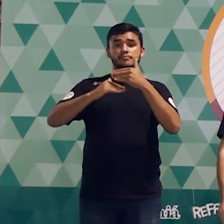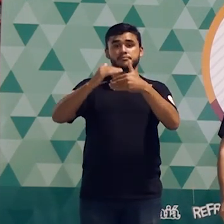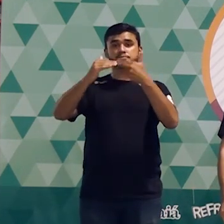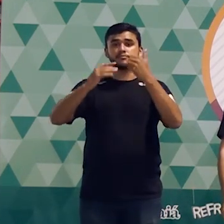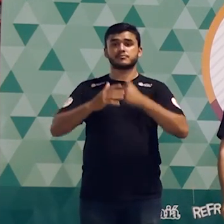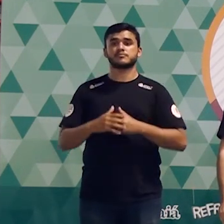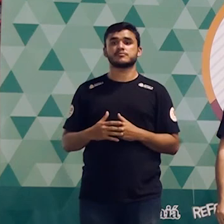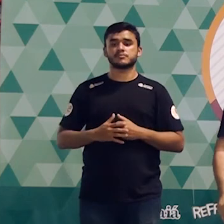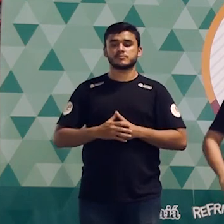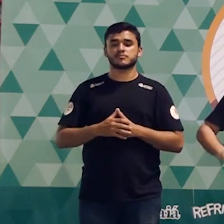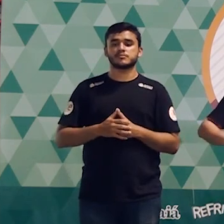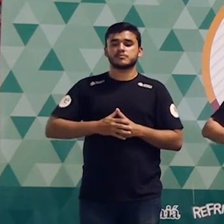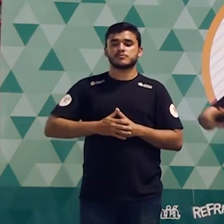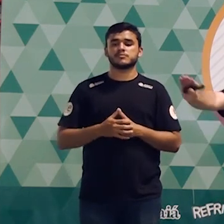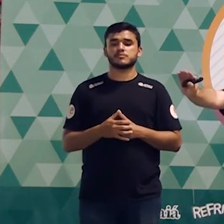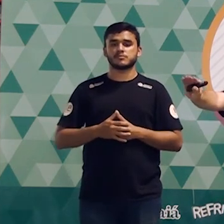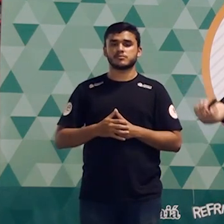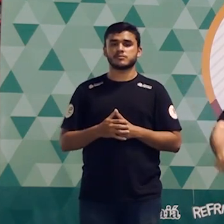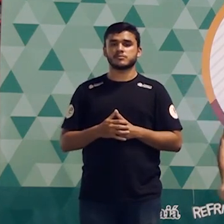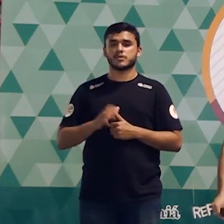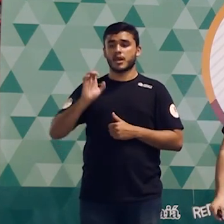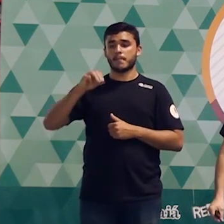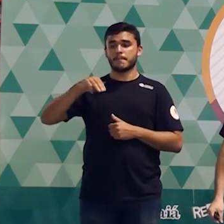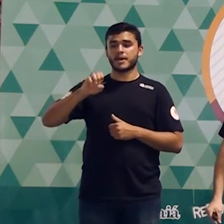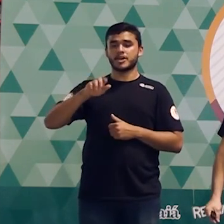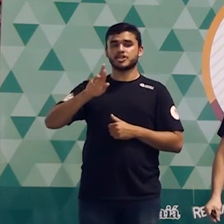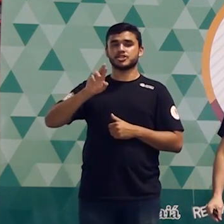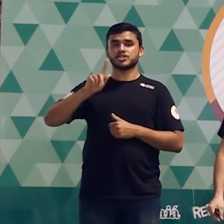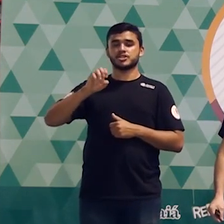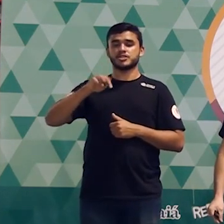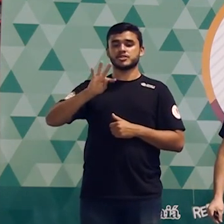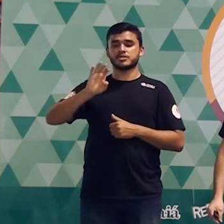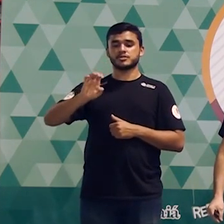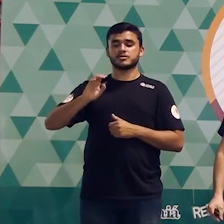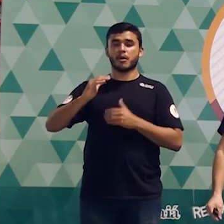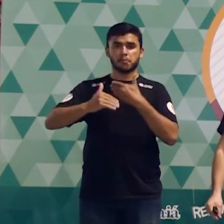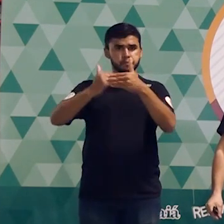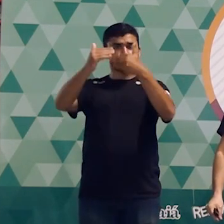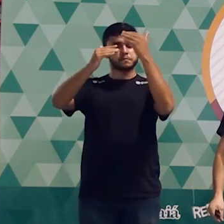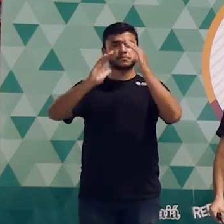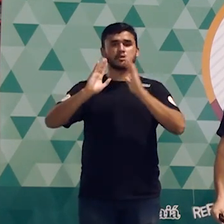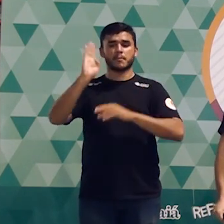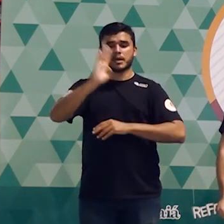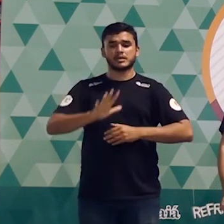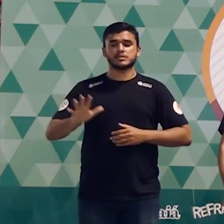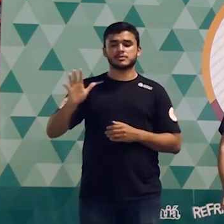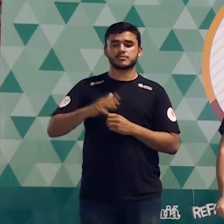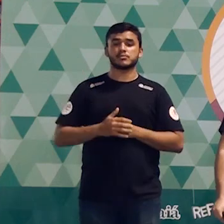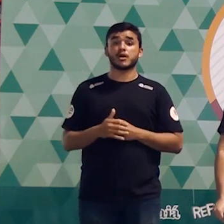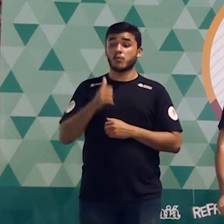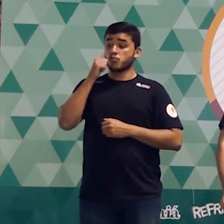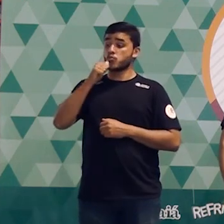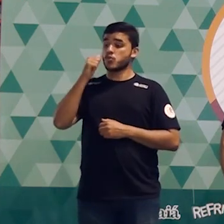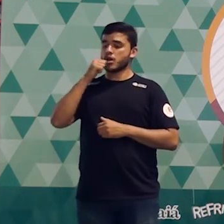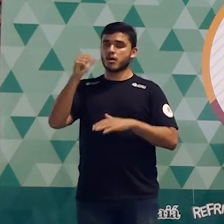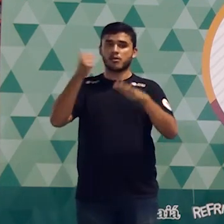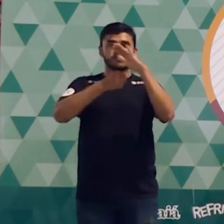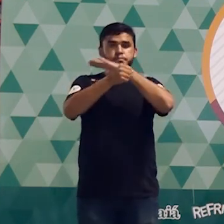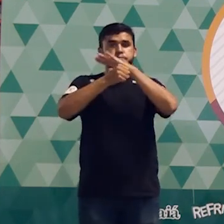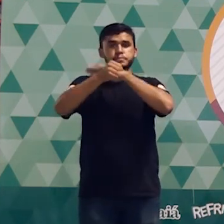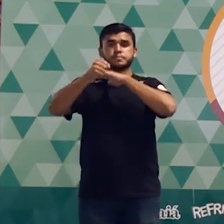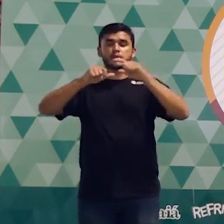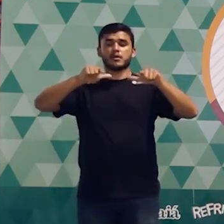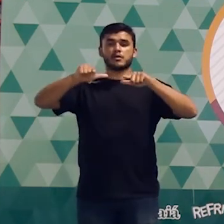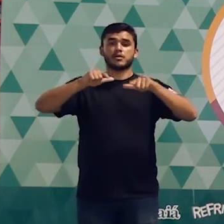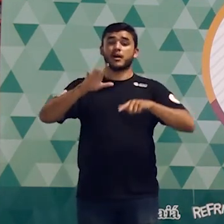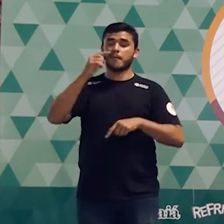está buscando o seu desenvolvimento, é aquele país emergente. Mas nós já temos muito dessas coisas aqui. O ingresso da mulher no mercado de trabalho. Meu amigo, uma coisa era